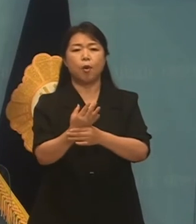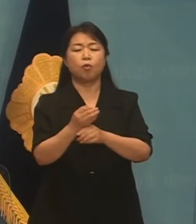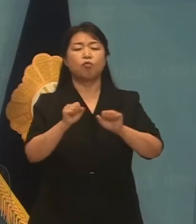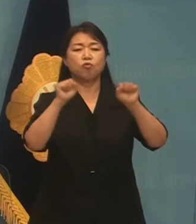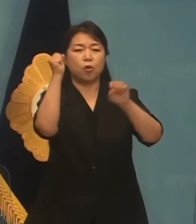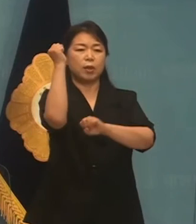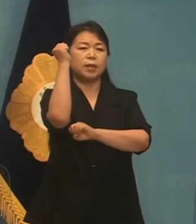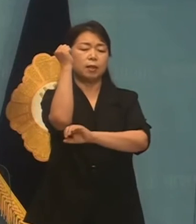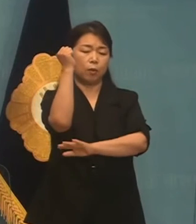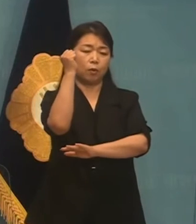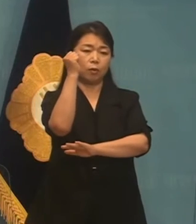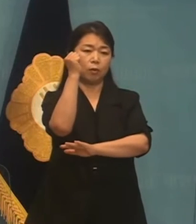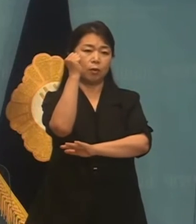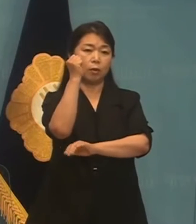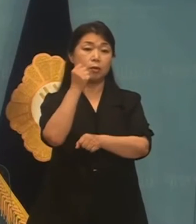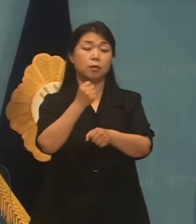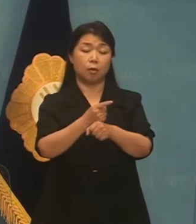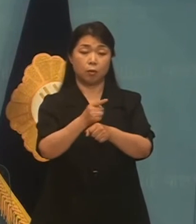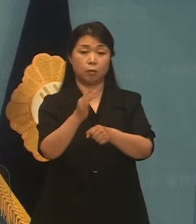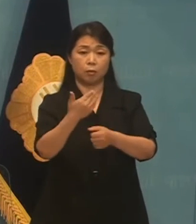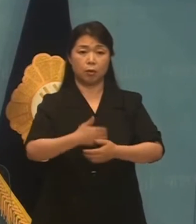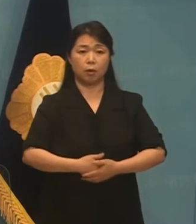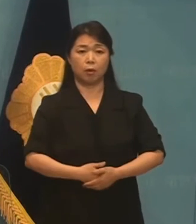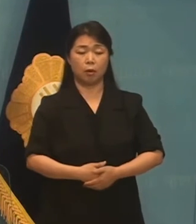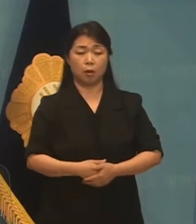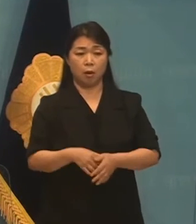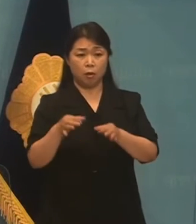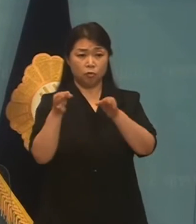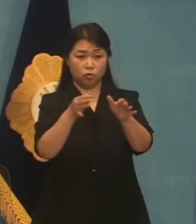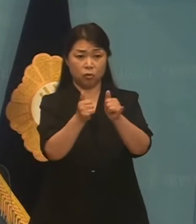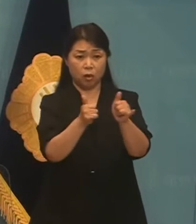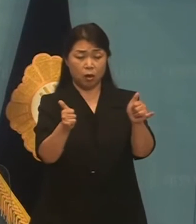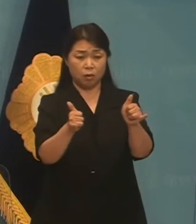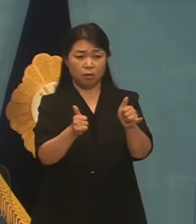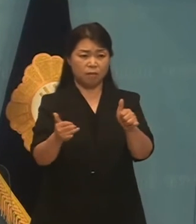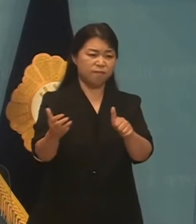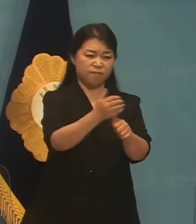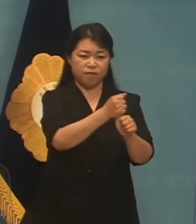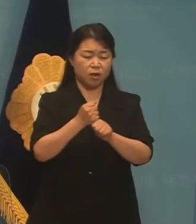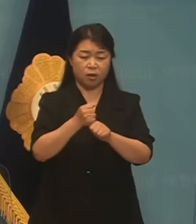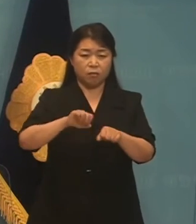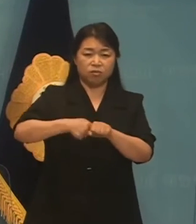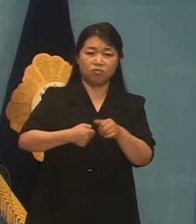자본운동의 근본적인 속성입니다. 투기권을 때려잡겠다며